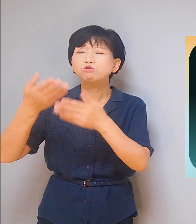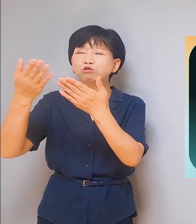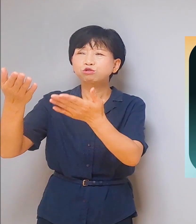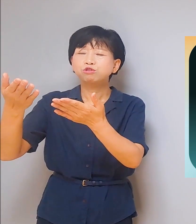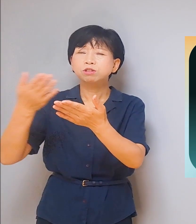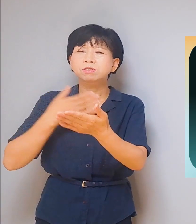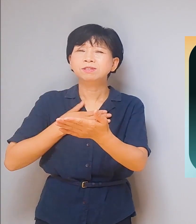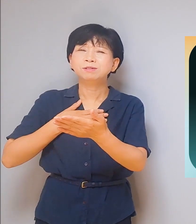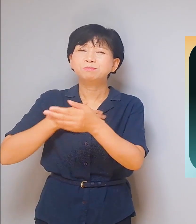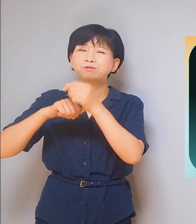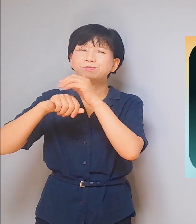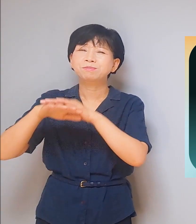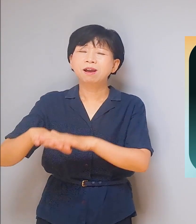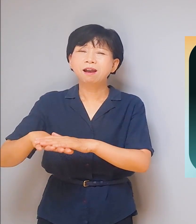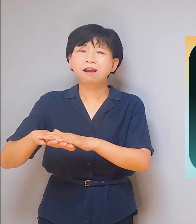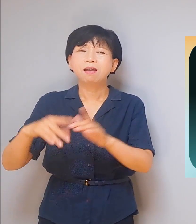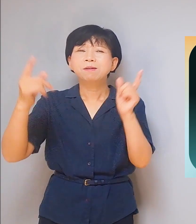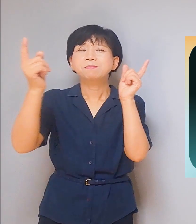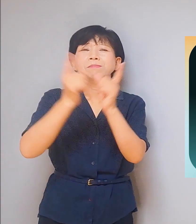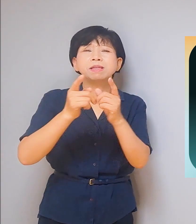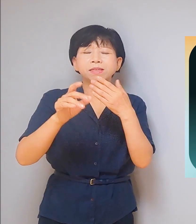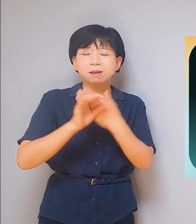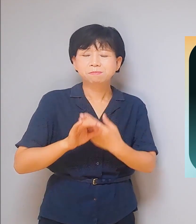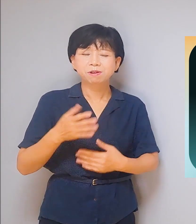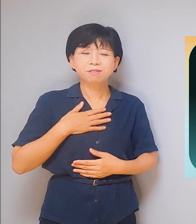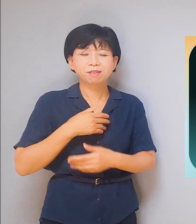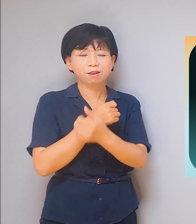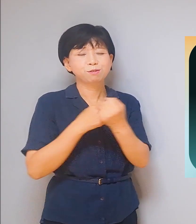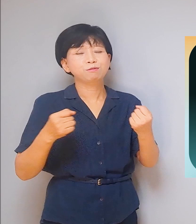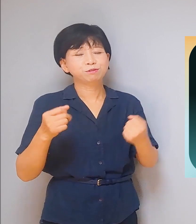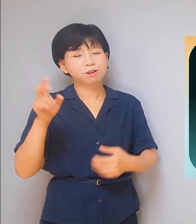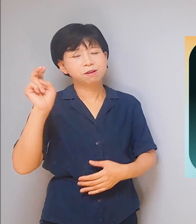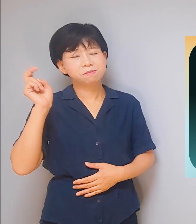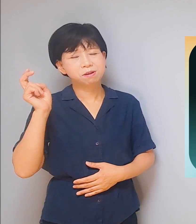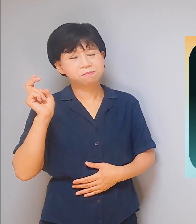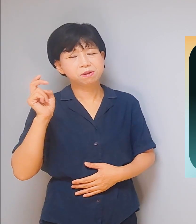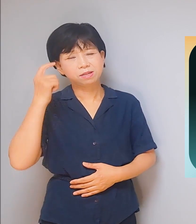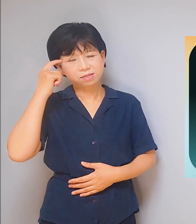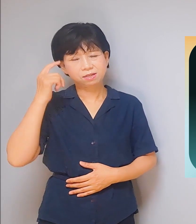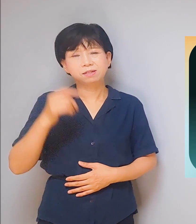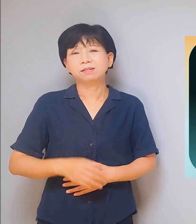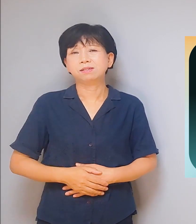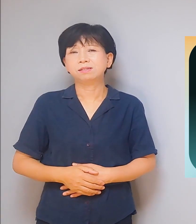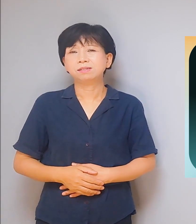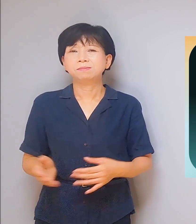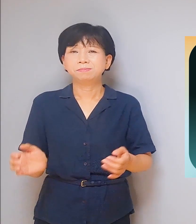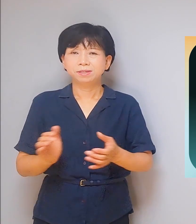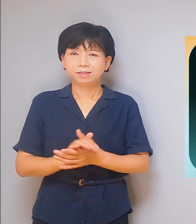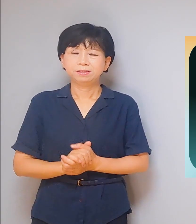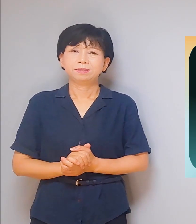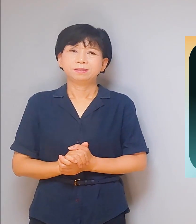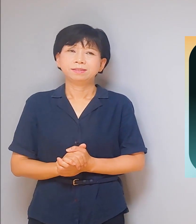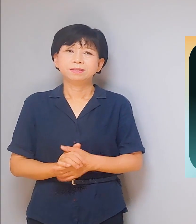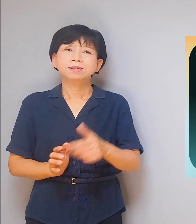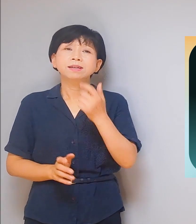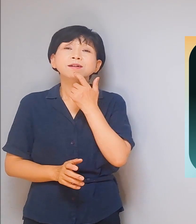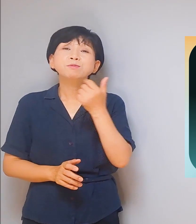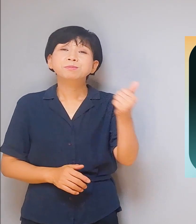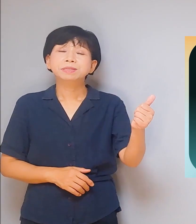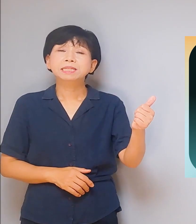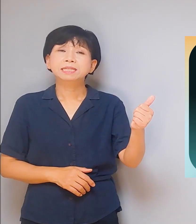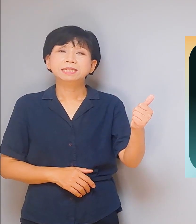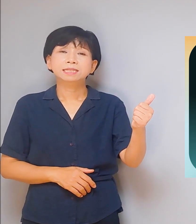푼 후에 대면하면 형이 혹시 나를 받아주리라 함이었더라. 아멘.